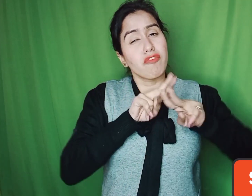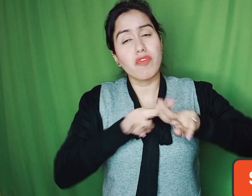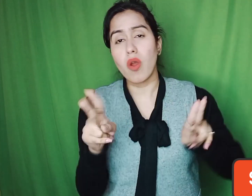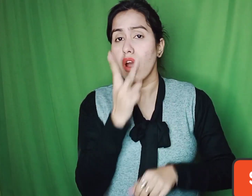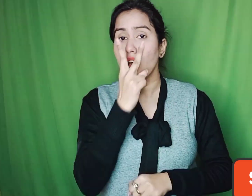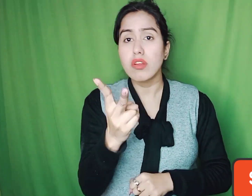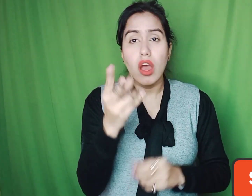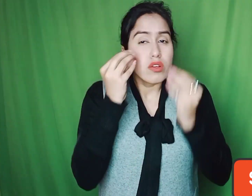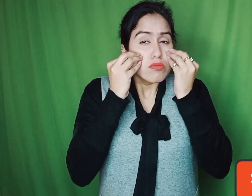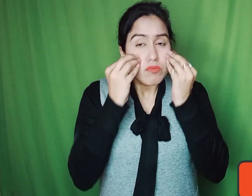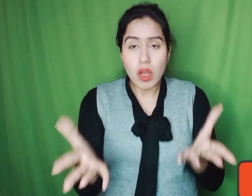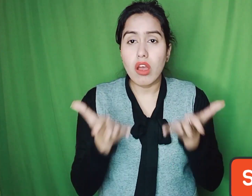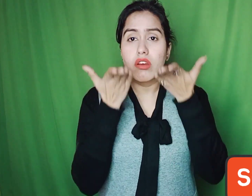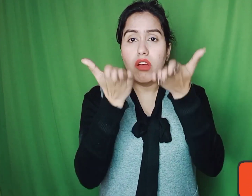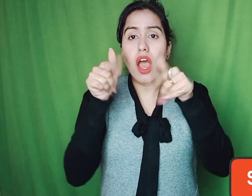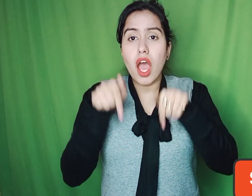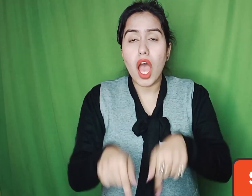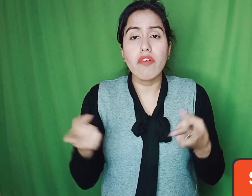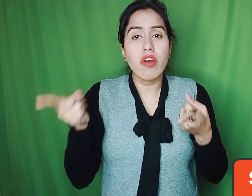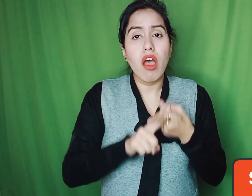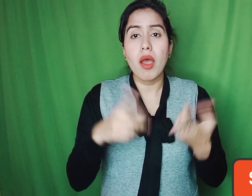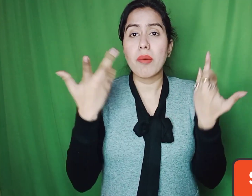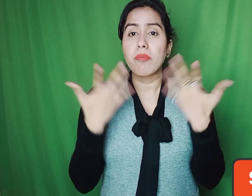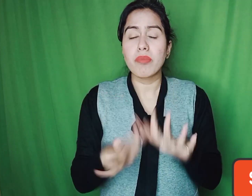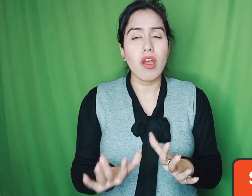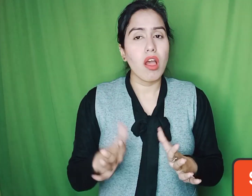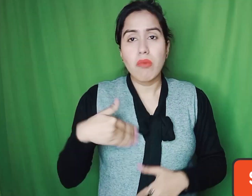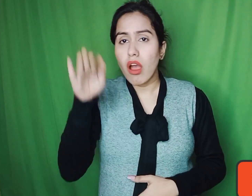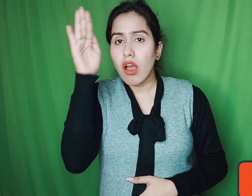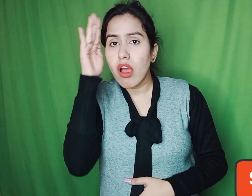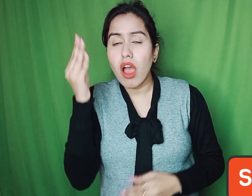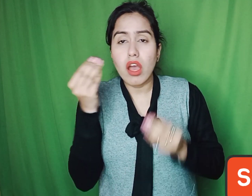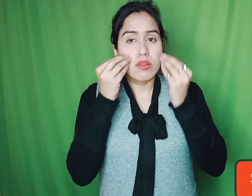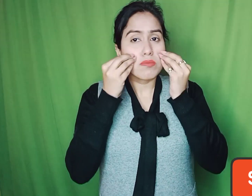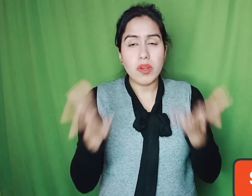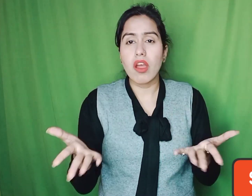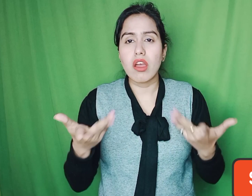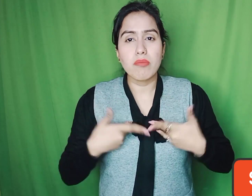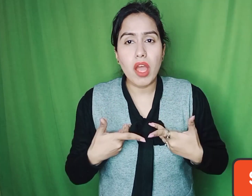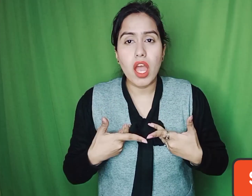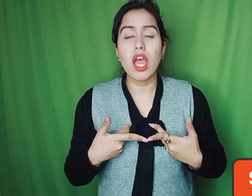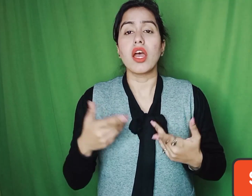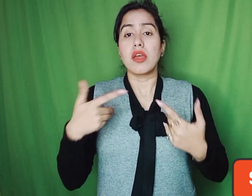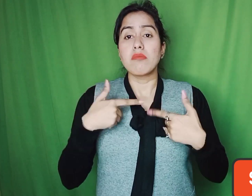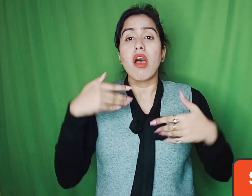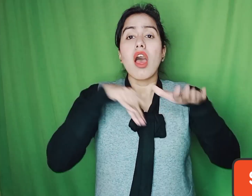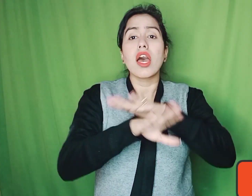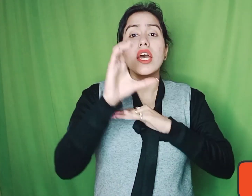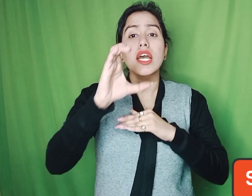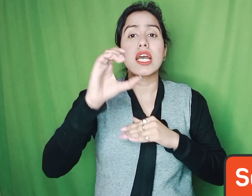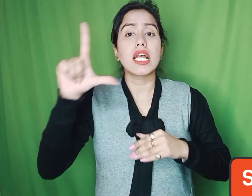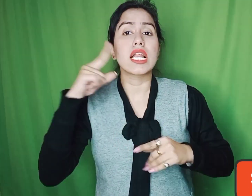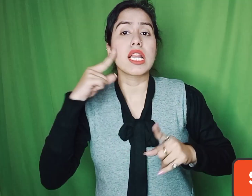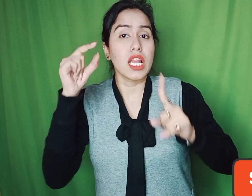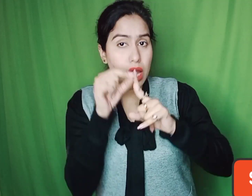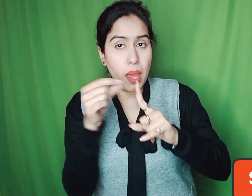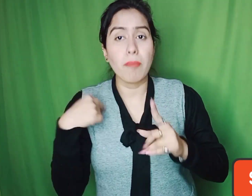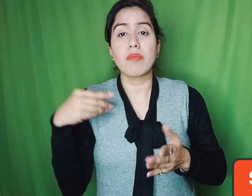आप वीडियो को एंड तक देखना। वीडियो के में मैंने बीच बीच में कुछ क्लिप्स भी लगाई हैं जो कि आप ज़रूर देखना, वो बहुत ही महत्वपूर्ण हैं।